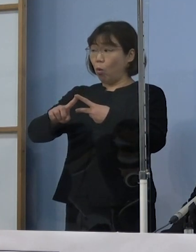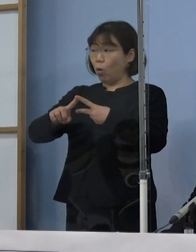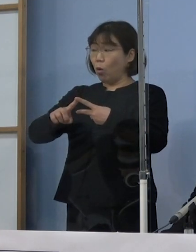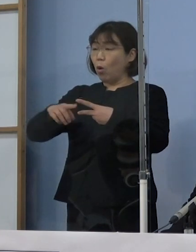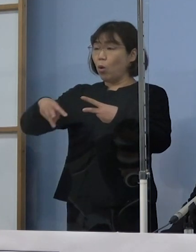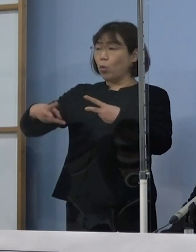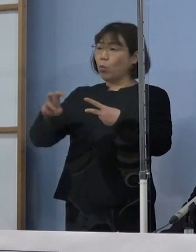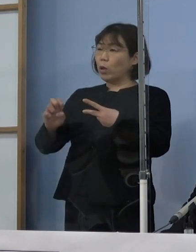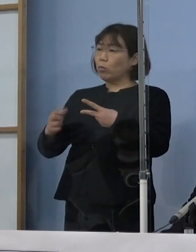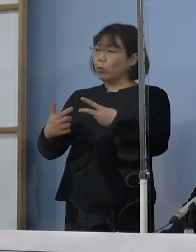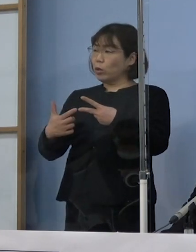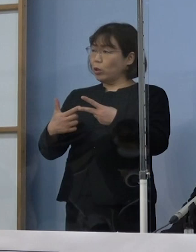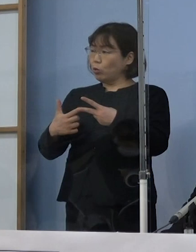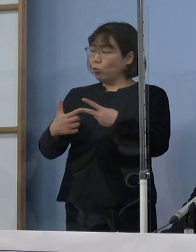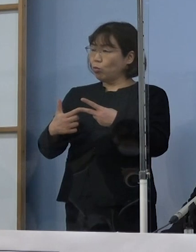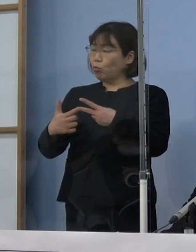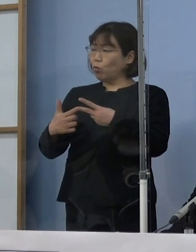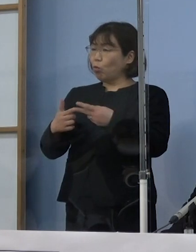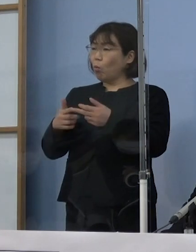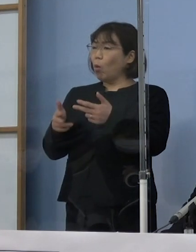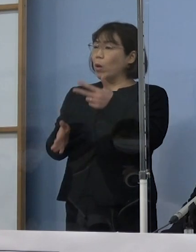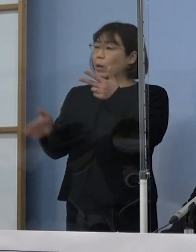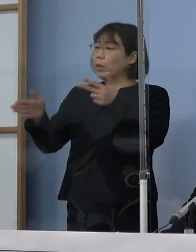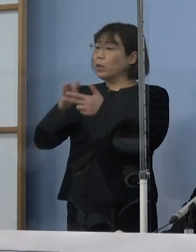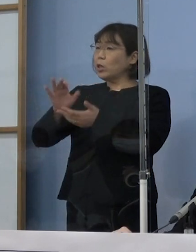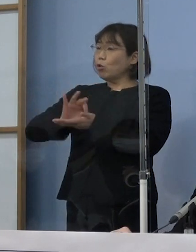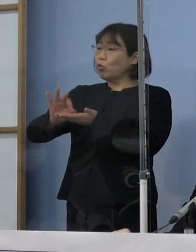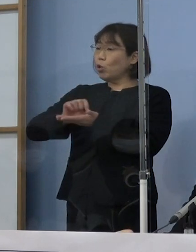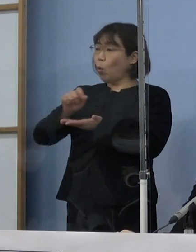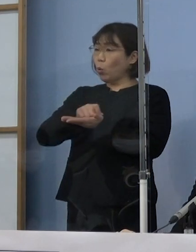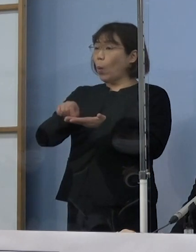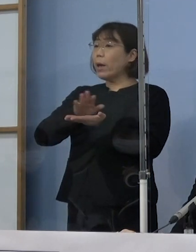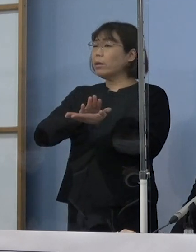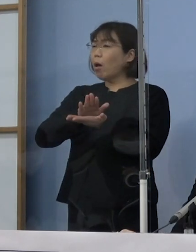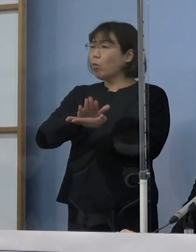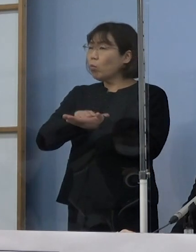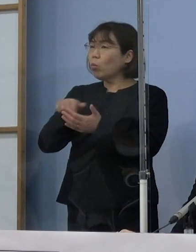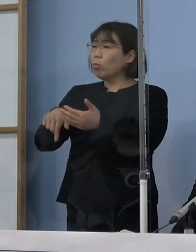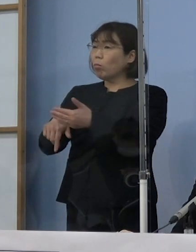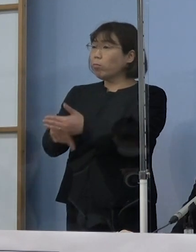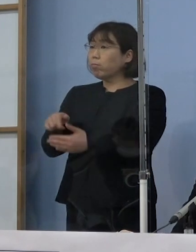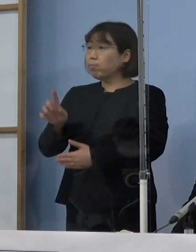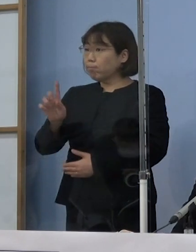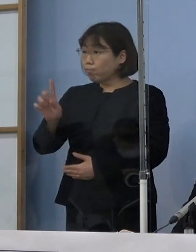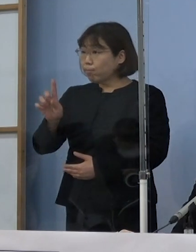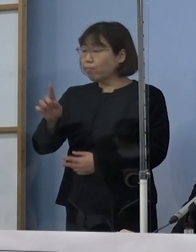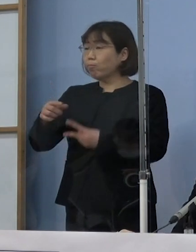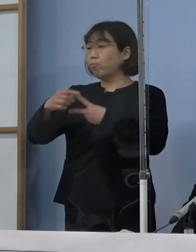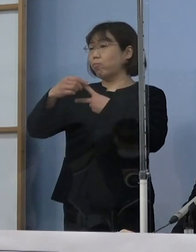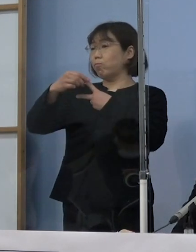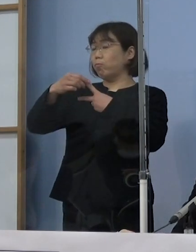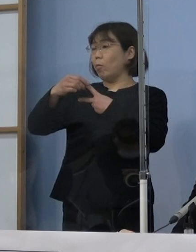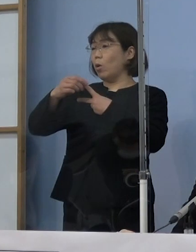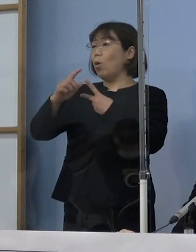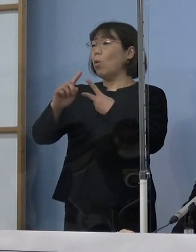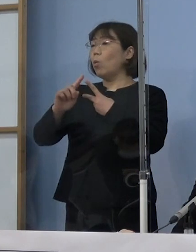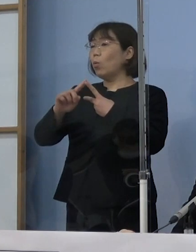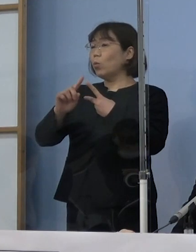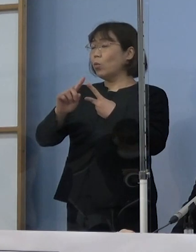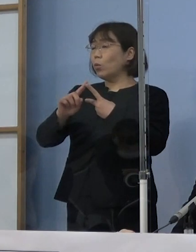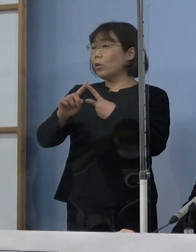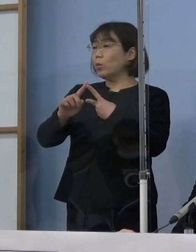方も施設を利用されてるんですけど、これどういった施設なのかというと、 はい、まず425例目の